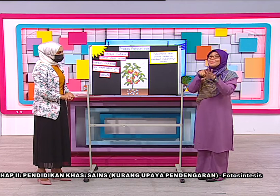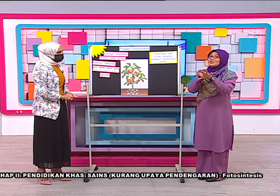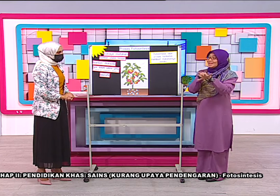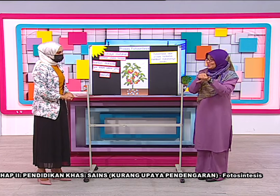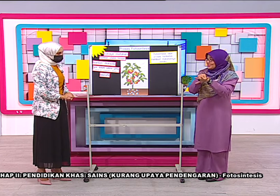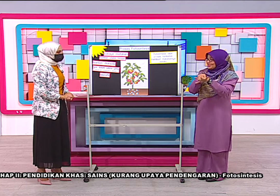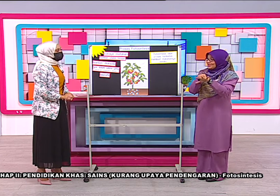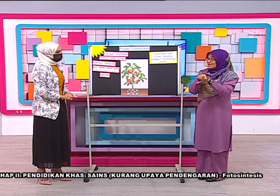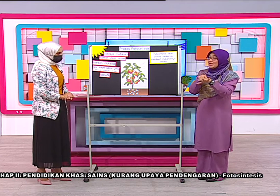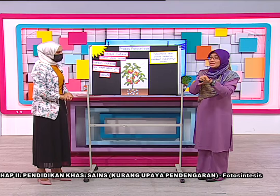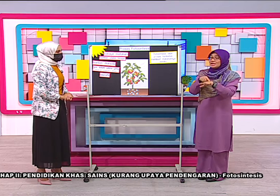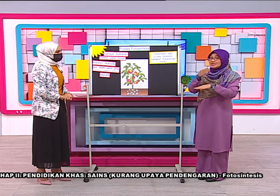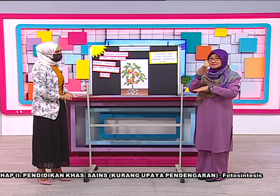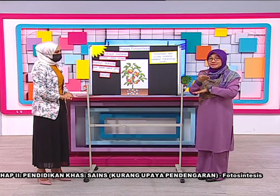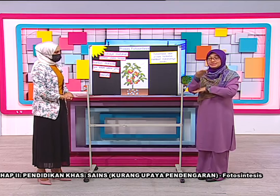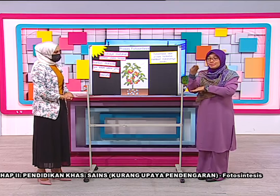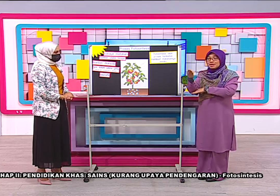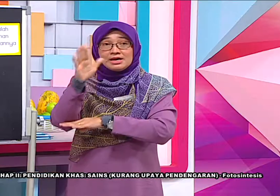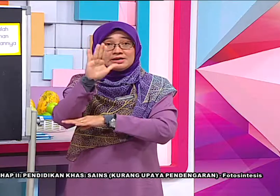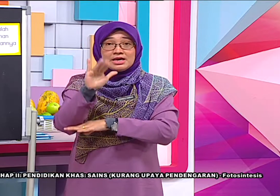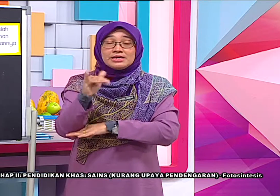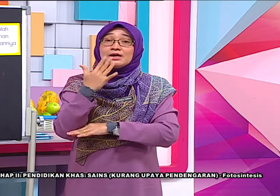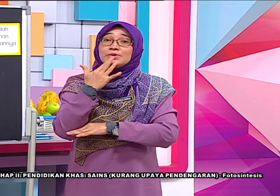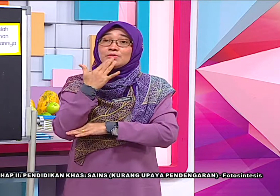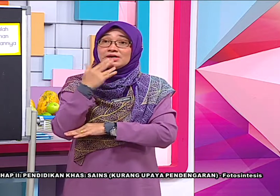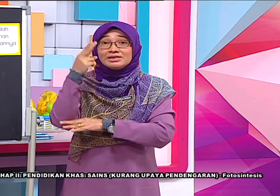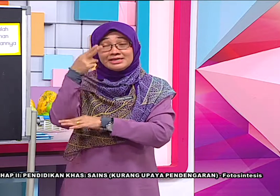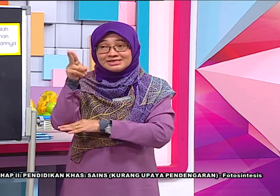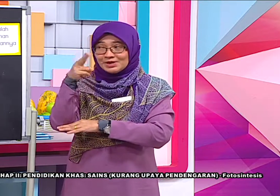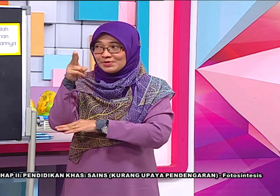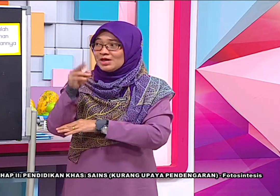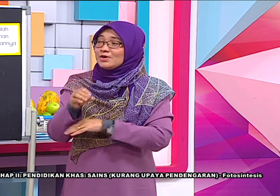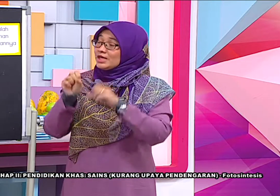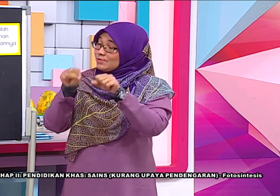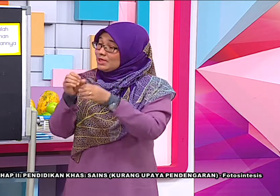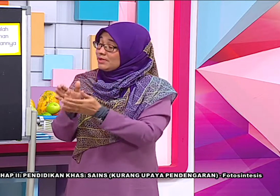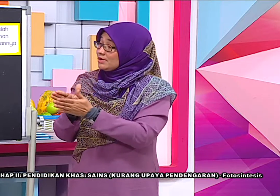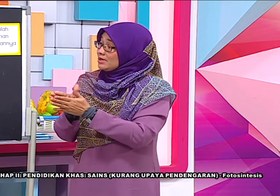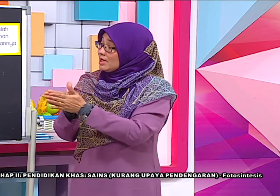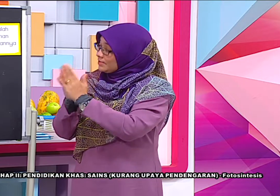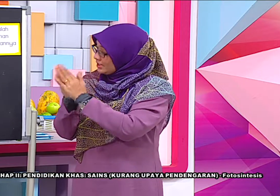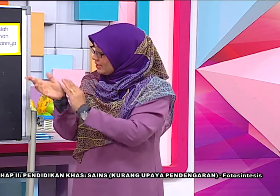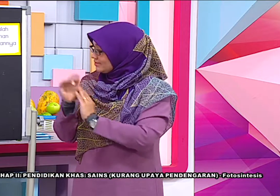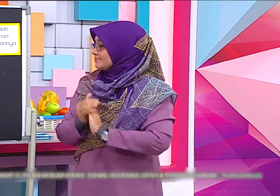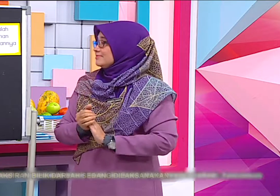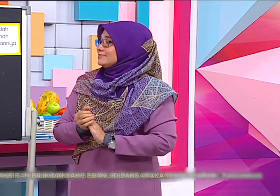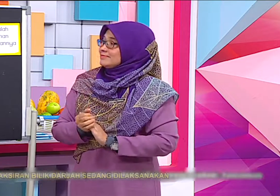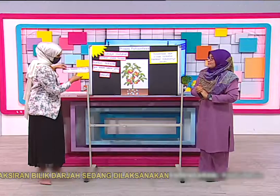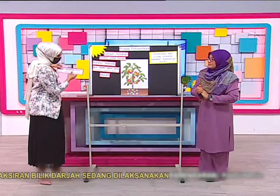Dawin Oke ialah sejenis bahan yang berwarna hijau oke Nyi Roro ambilkan Boleh ku